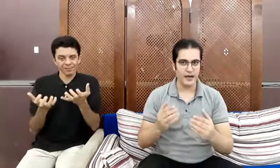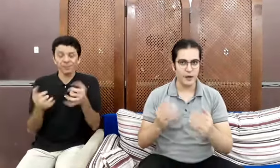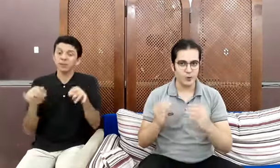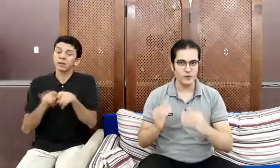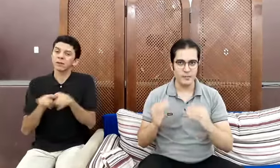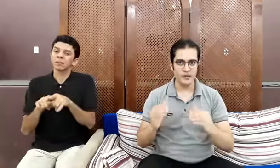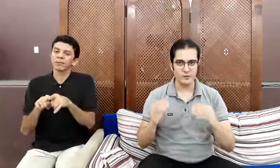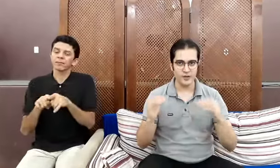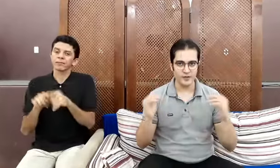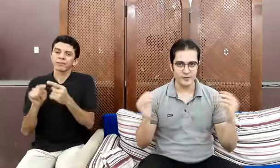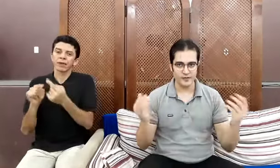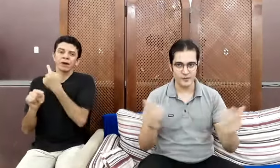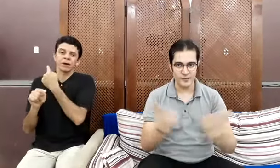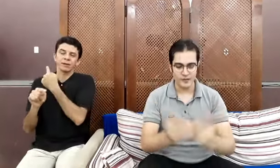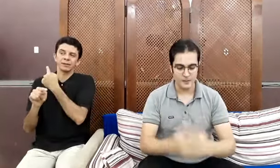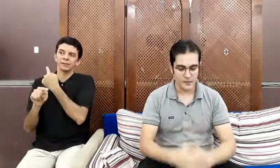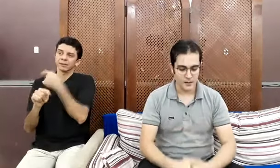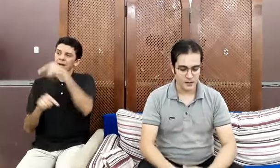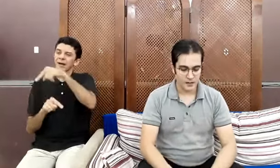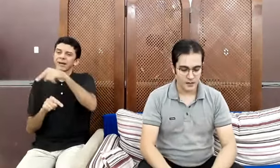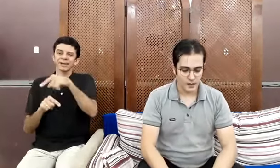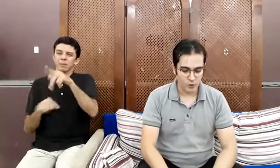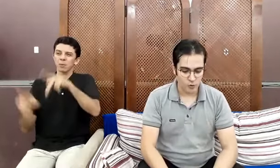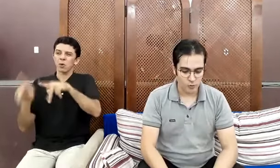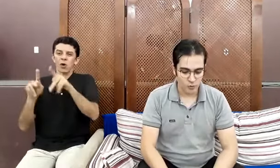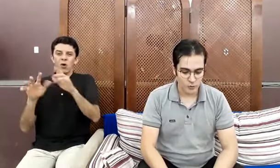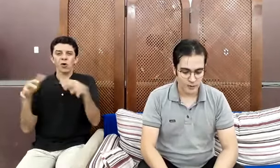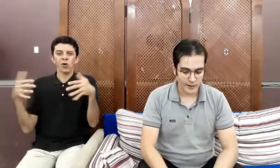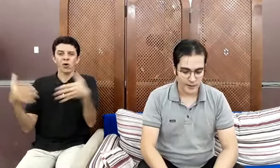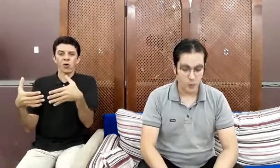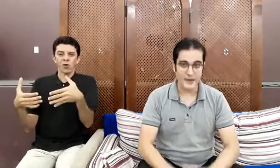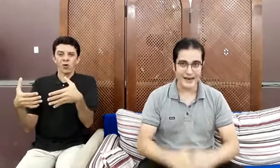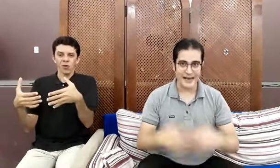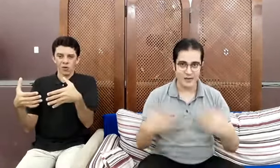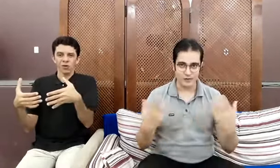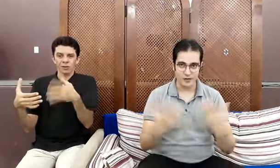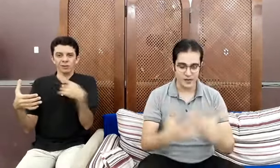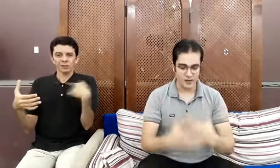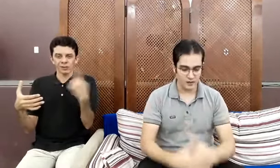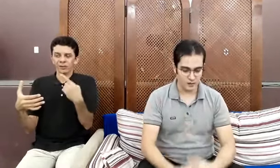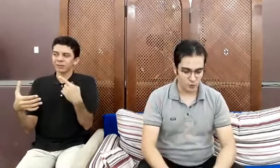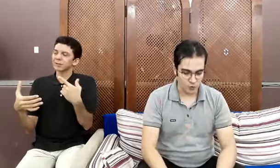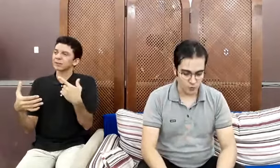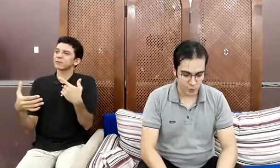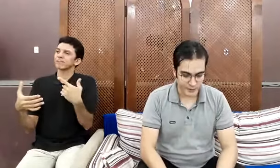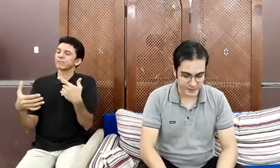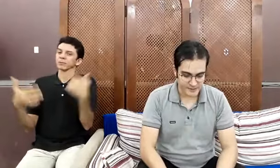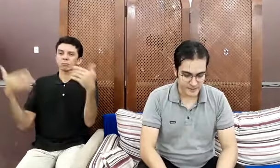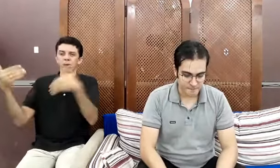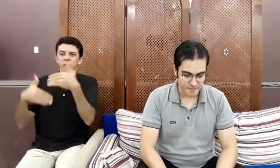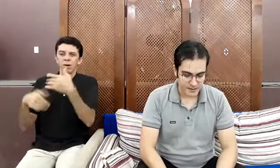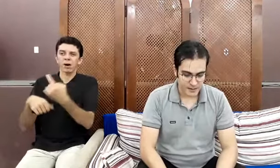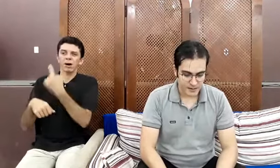foi a última mesmo em que fizemos aqui como congregados aqui como